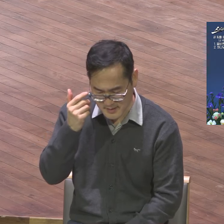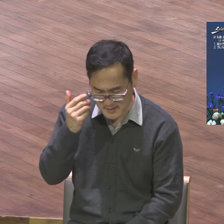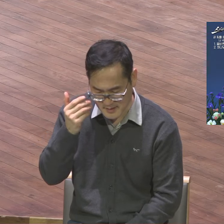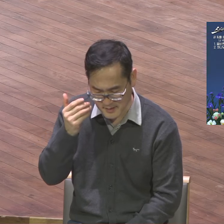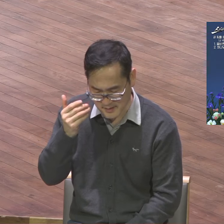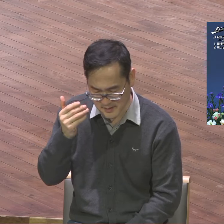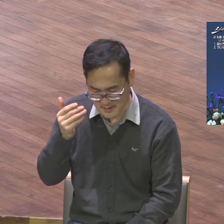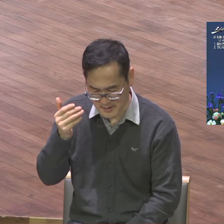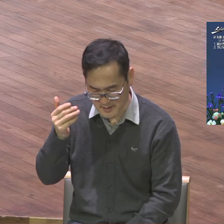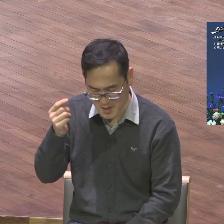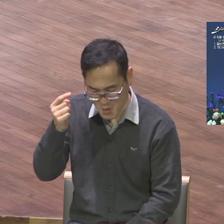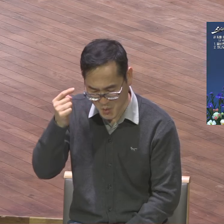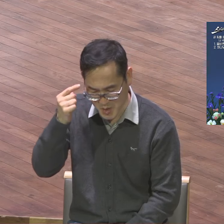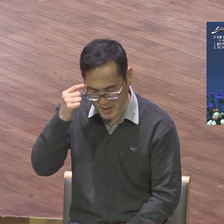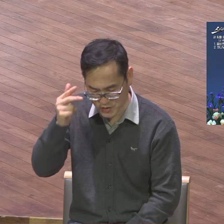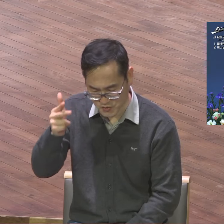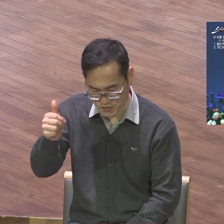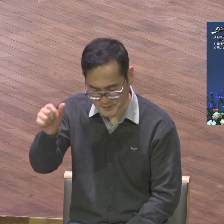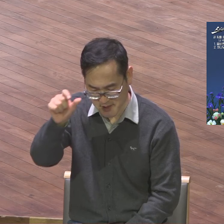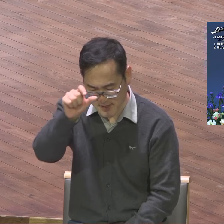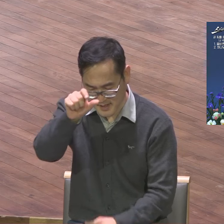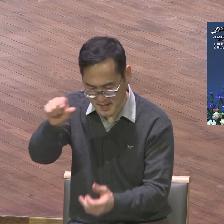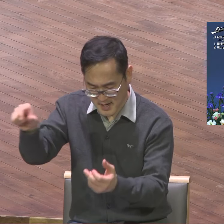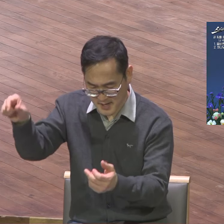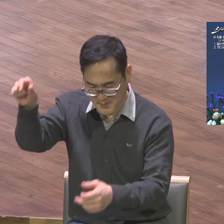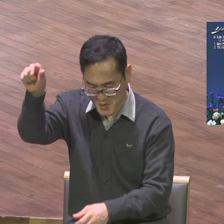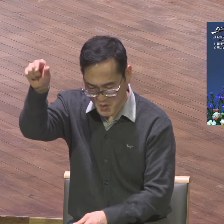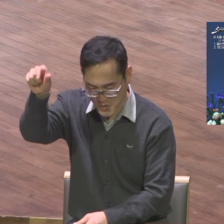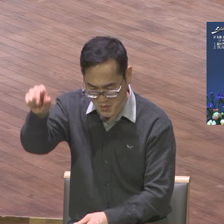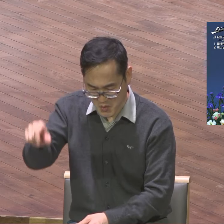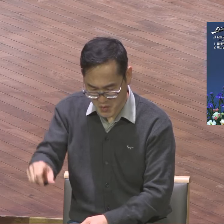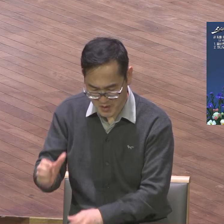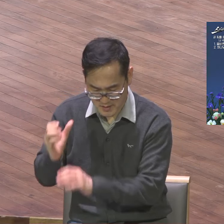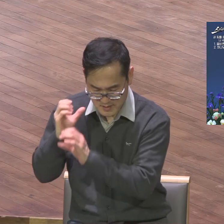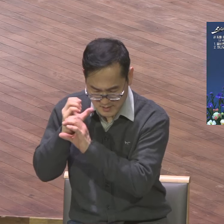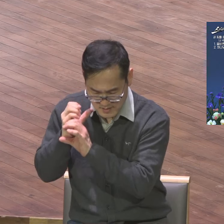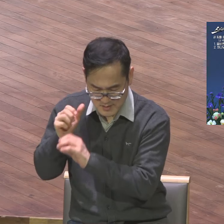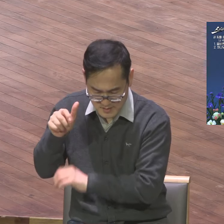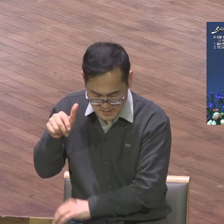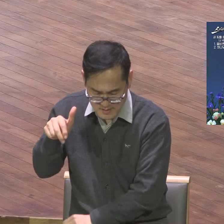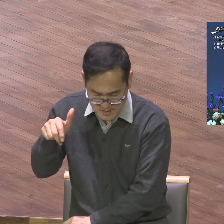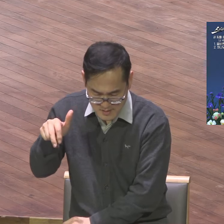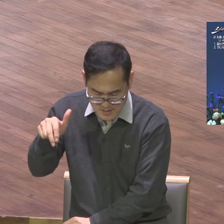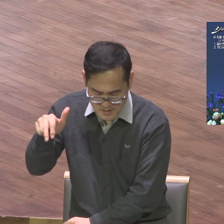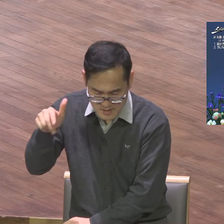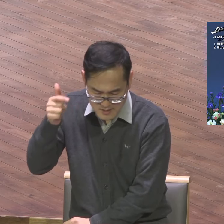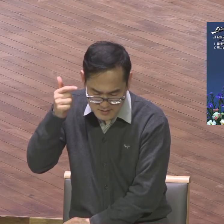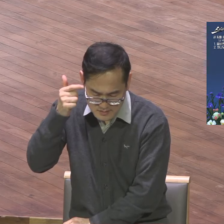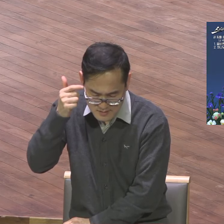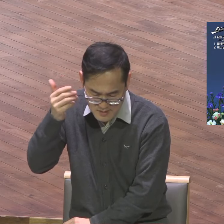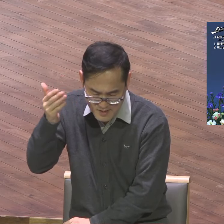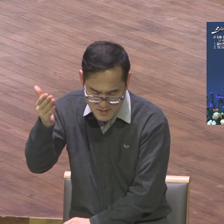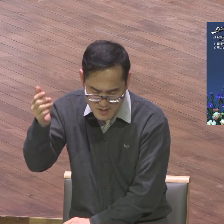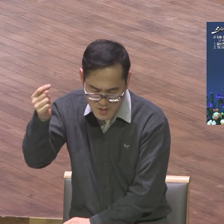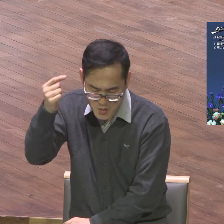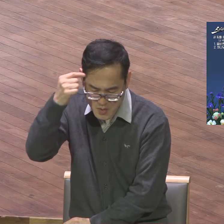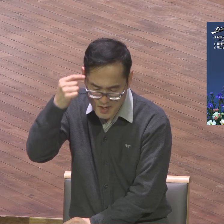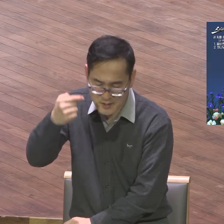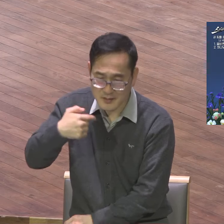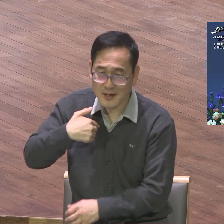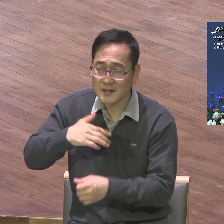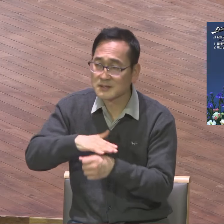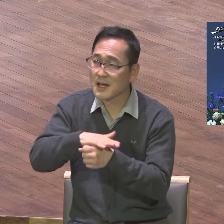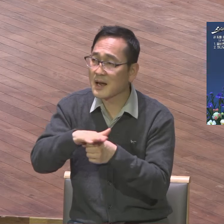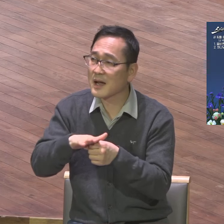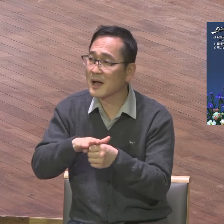사랑하나? 왜 주님 갈보리 가야 했노? 왜